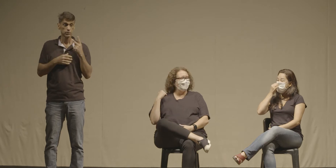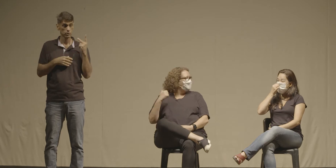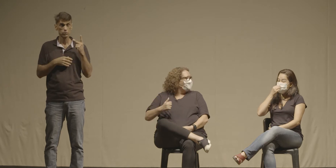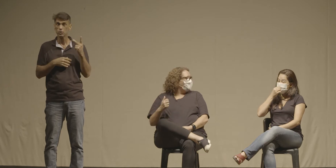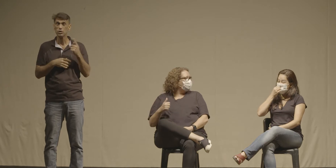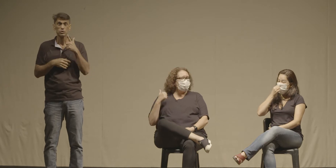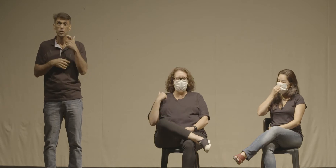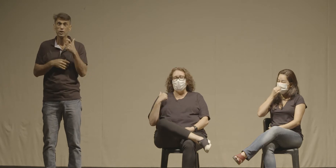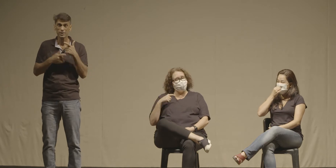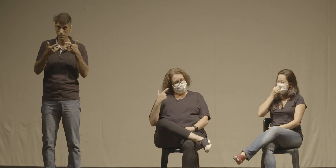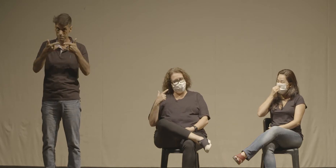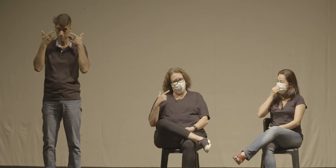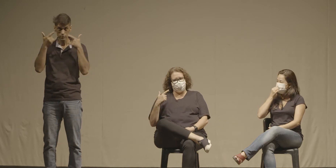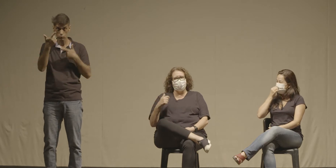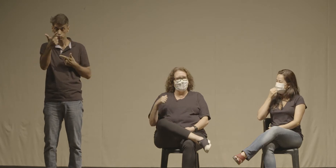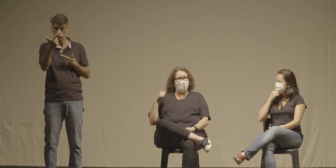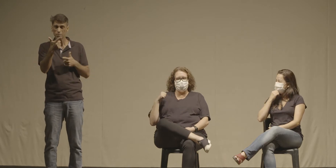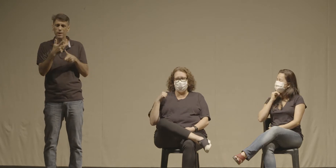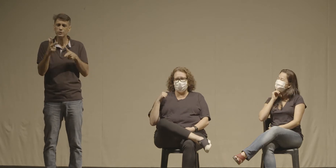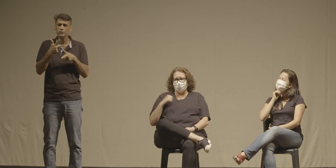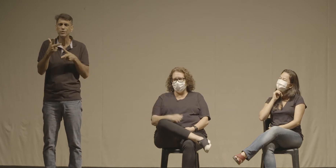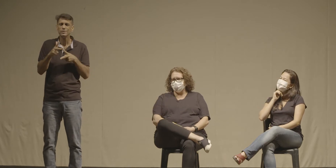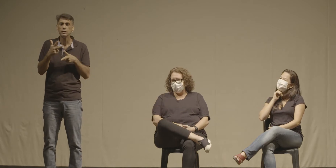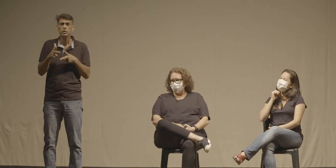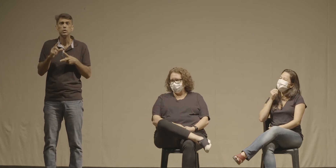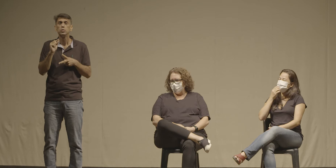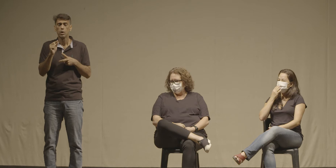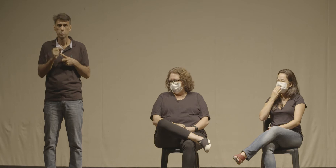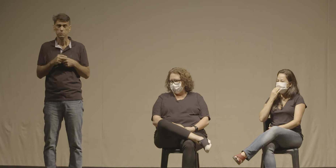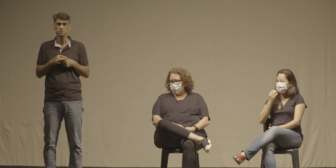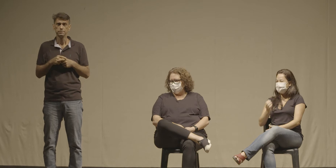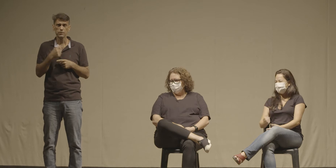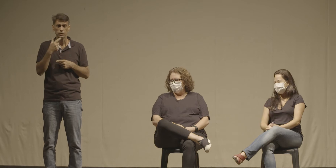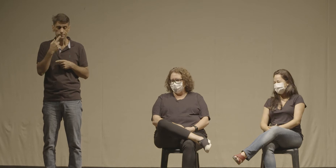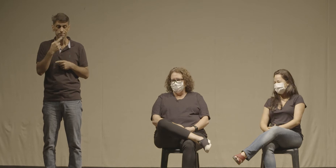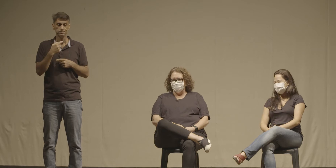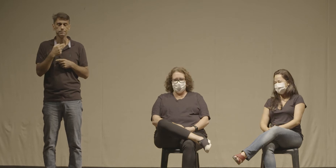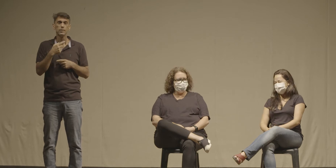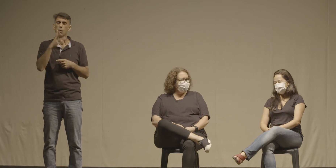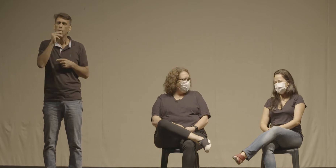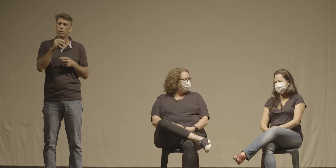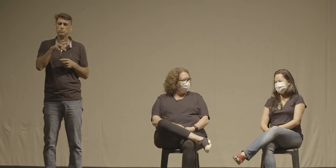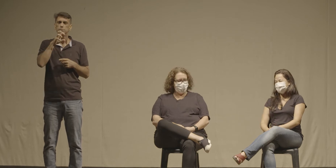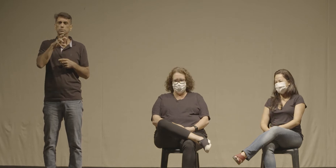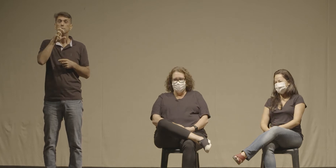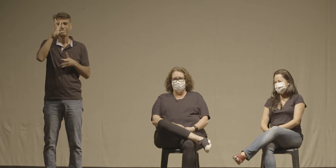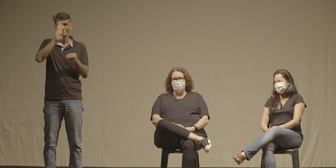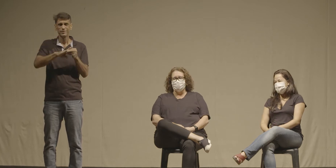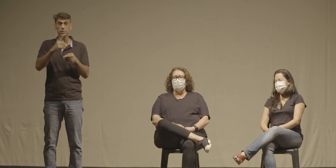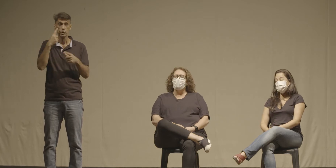não tinha máscara na época. Não tinha máscara. As duas da trás só escutava o fungado da Fran e o fungado da